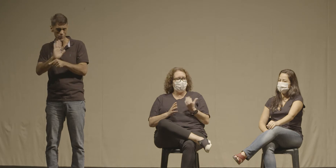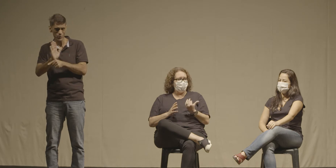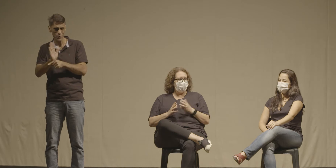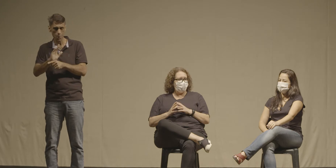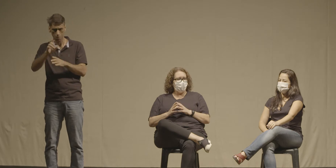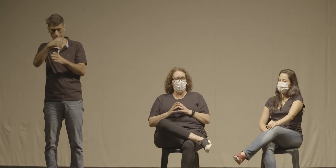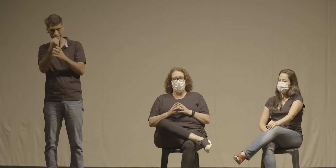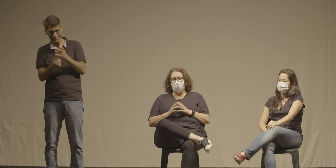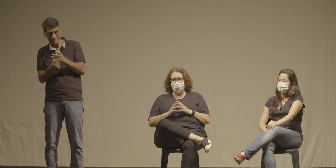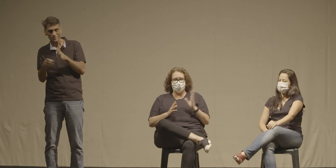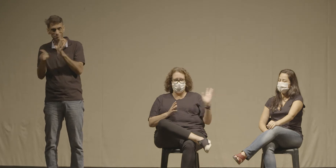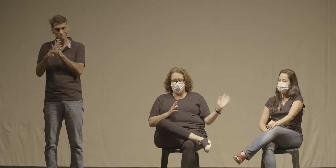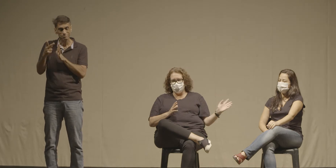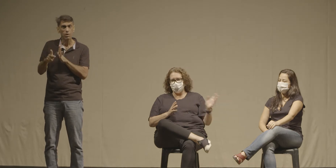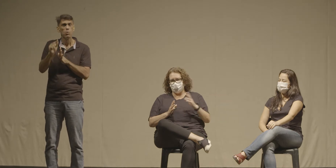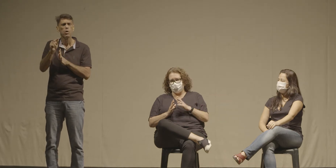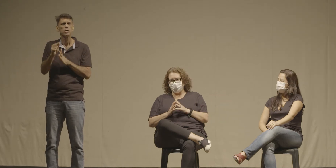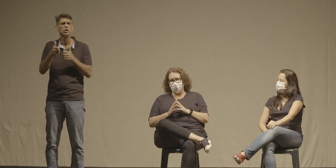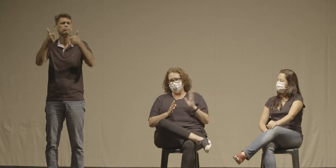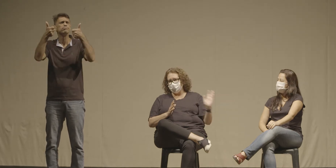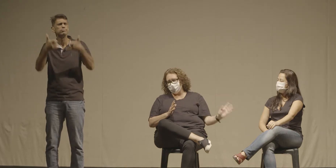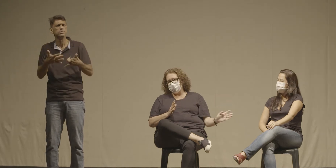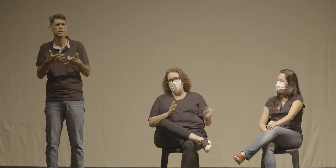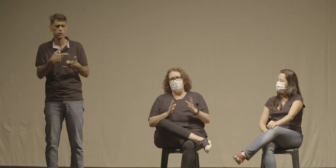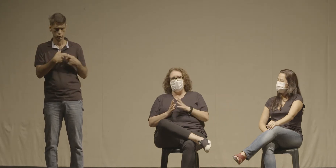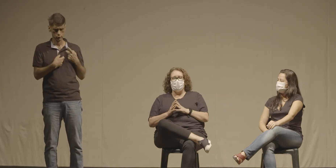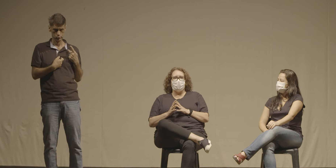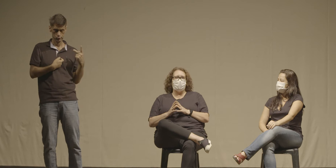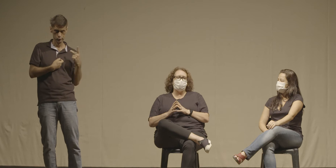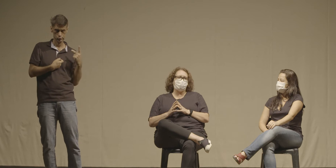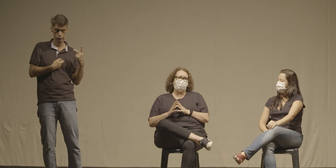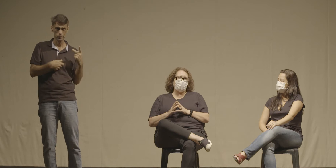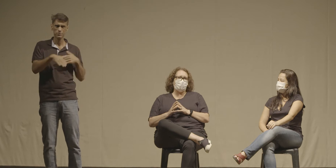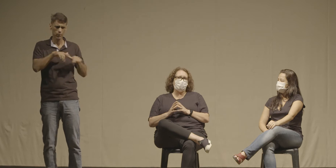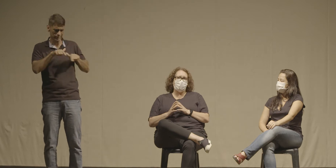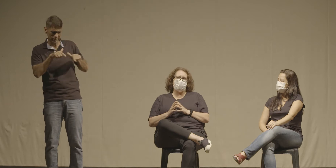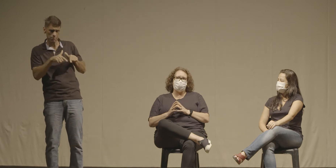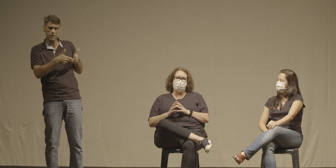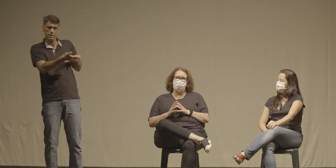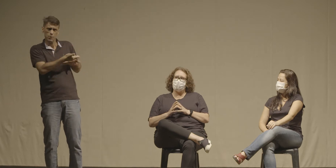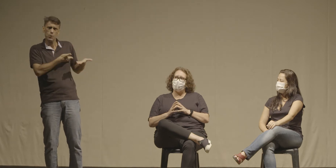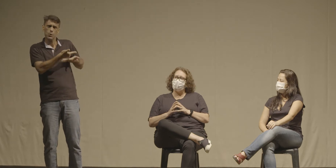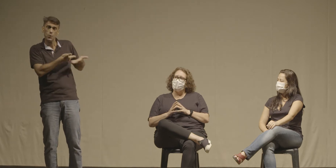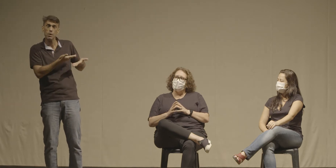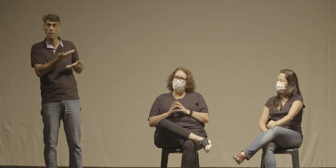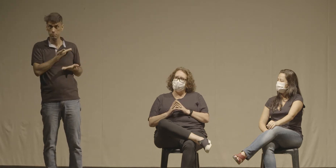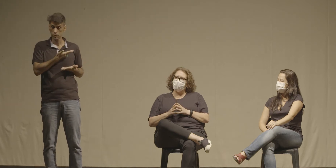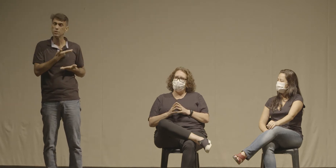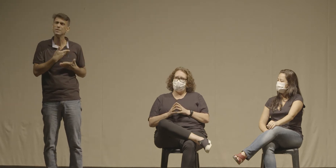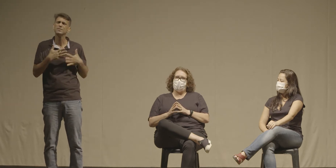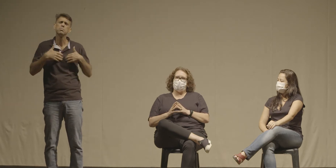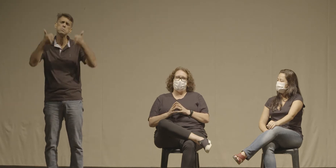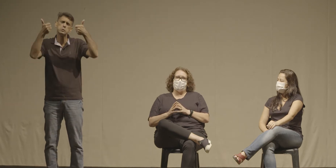conseguiu imprimir, é uma coisa que a gente sempre conversa enquanto dupla de trabalho, né, parceiras de trabalho, a